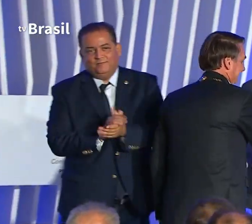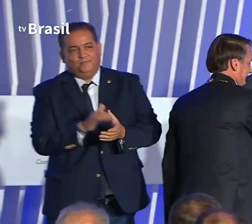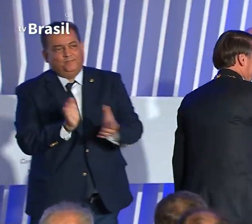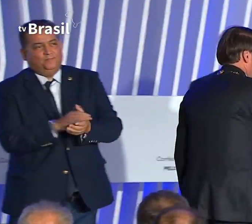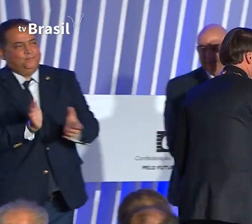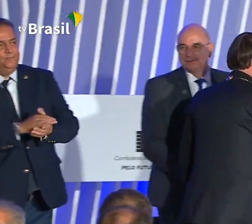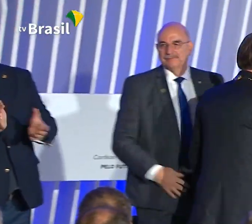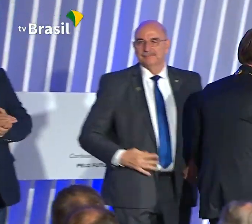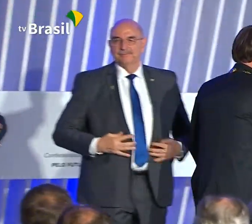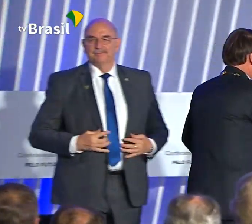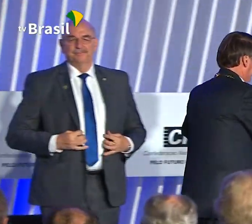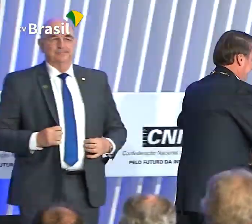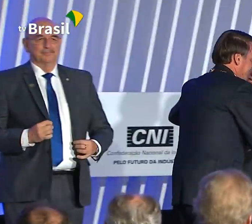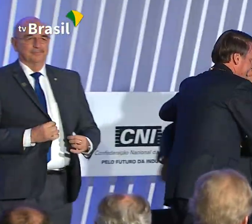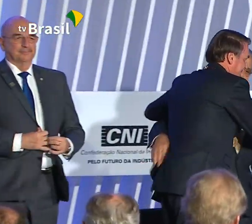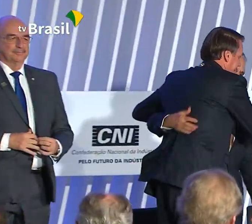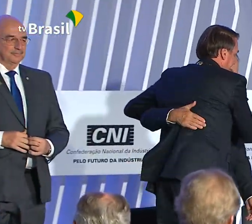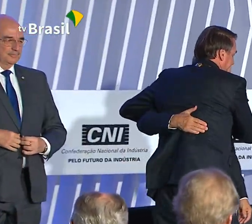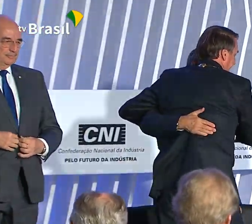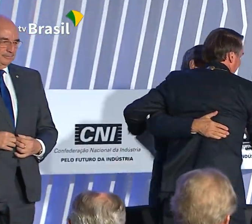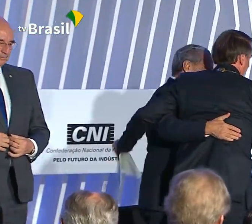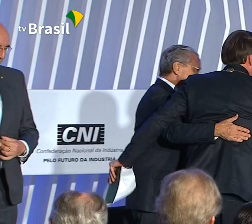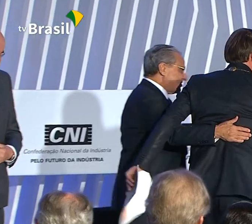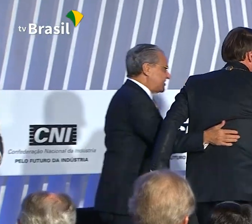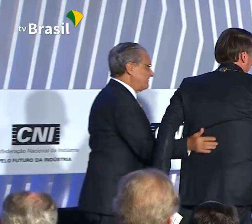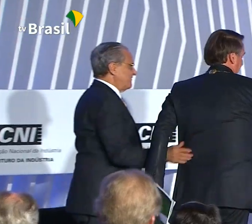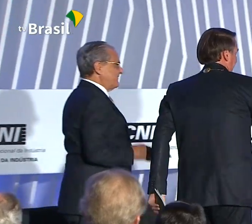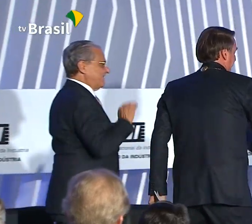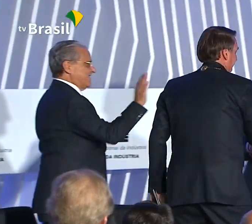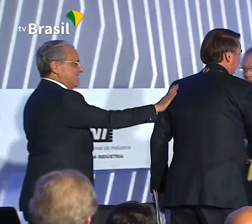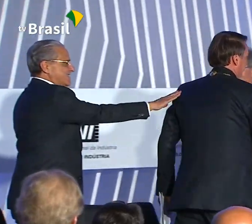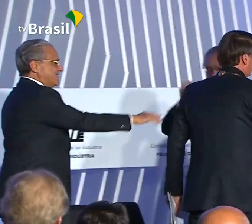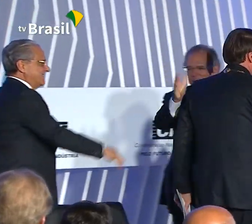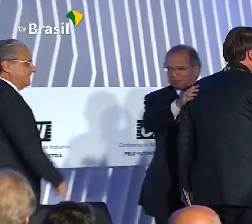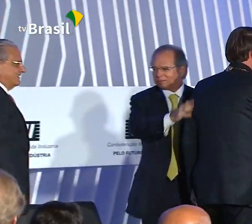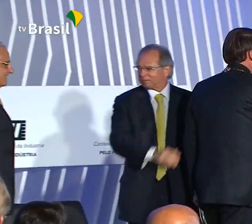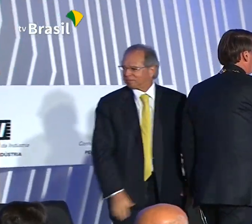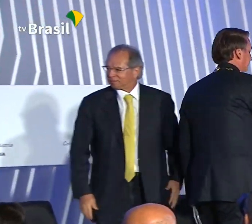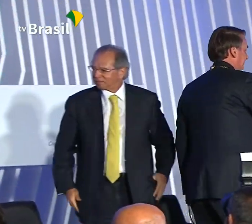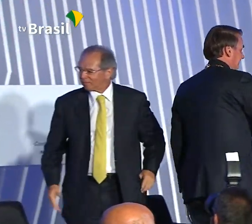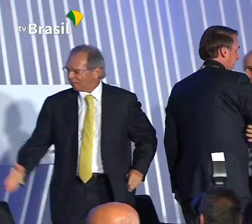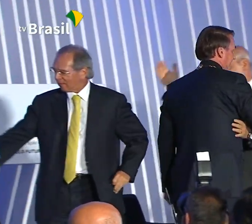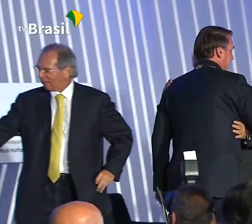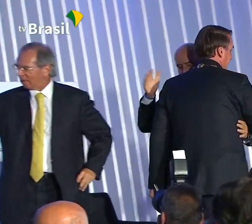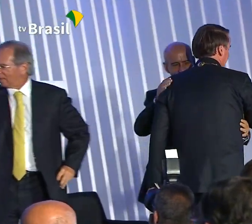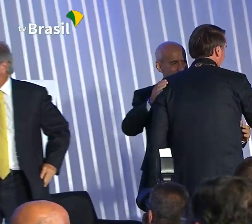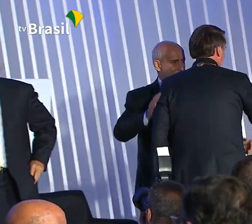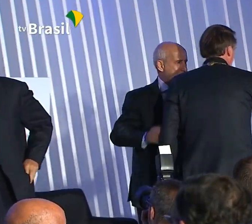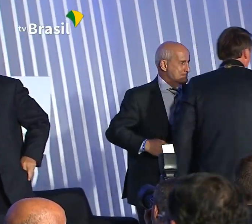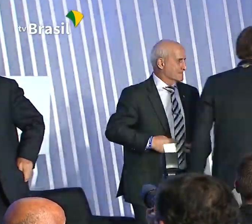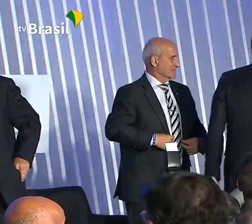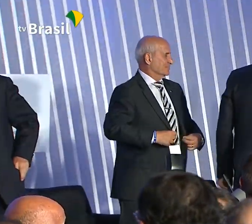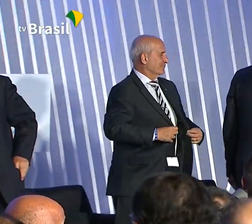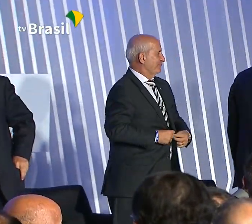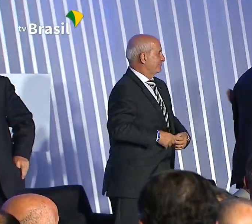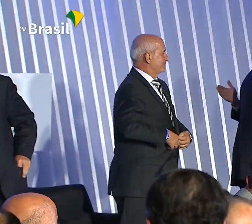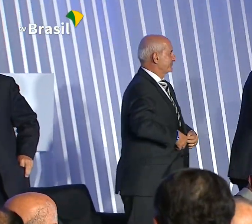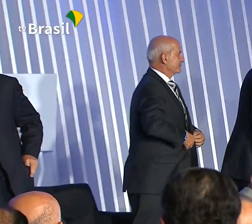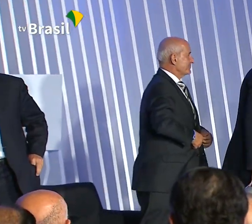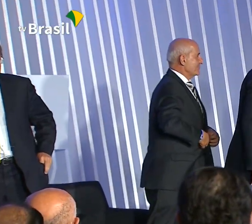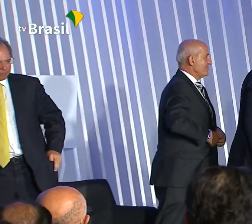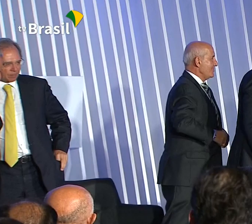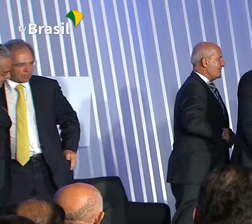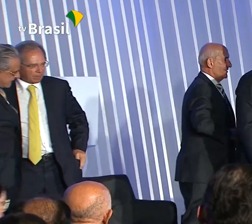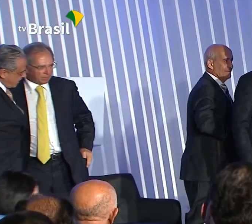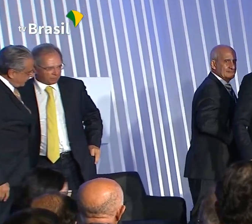está encerrada esta solenidade pedimos por gentileza que permaneçam em seus lugares até a saída do